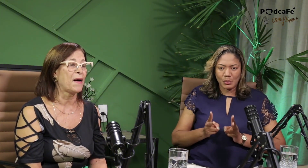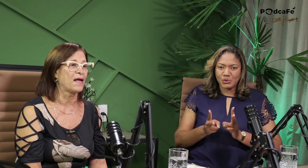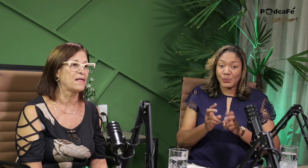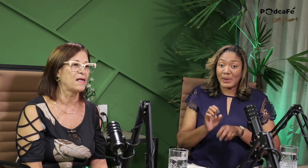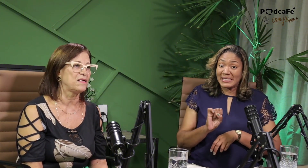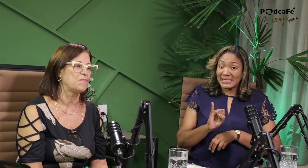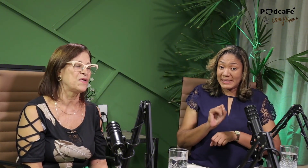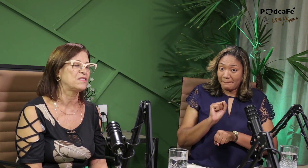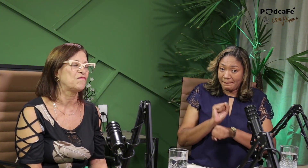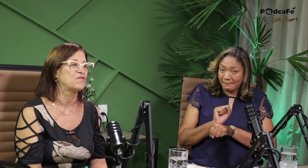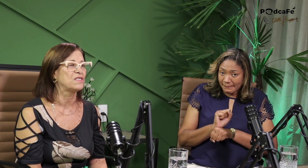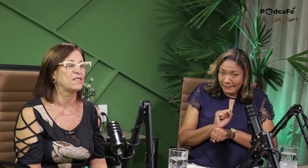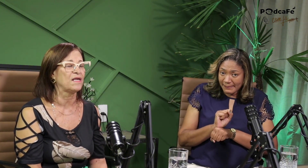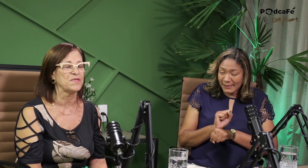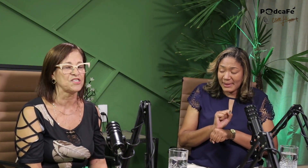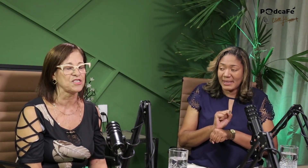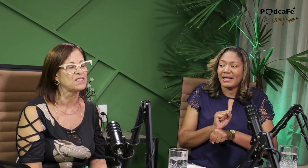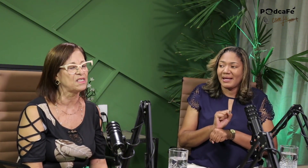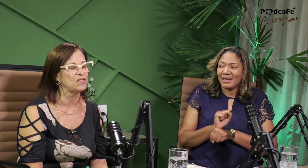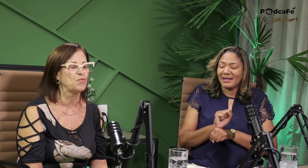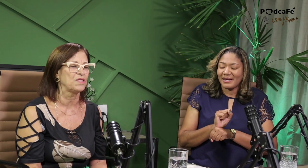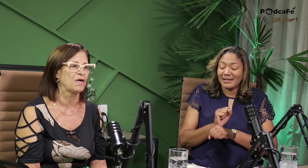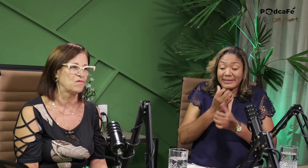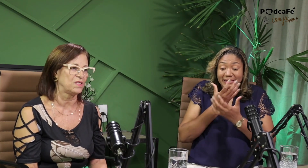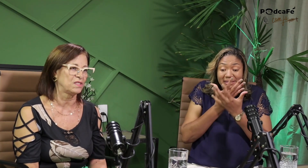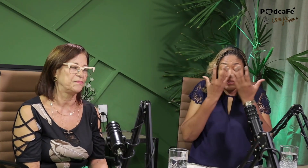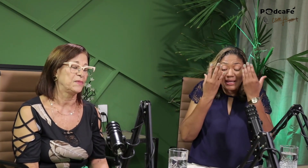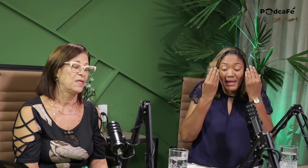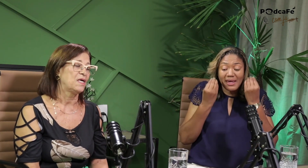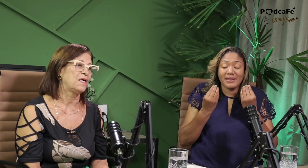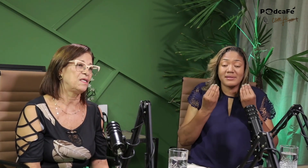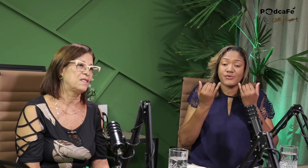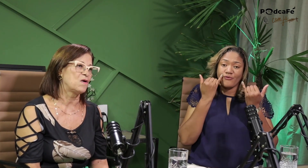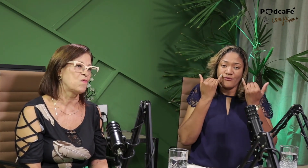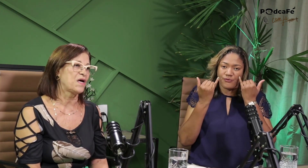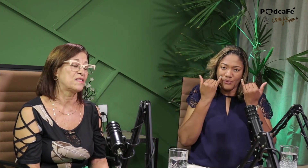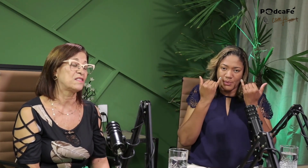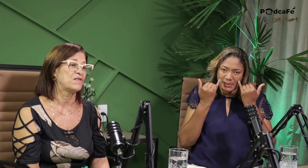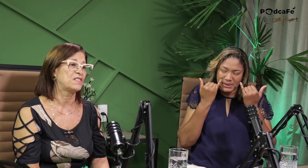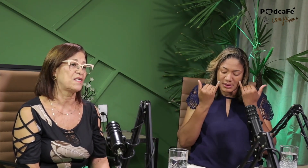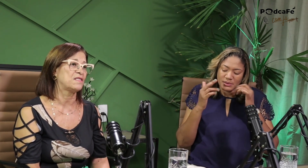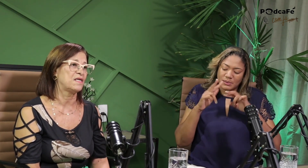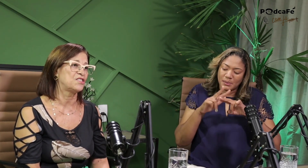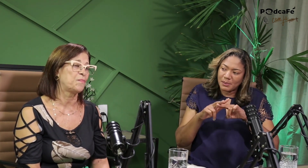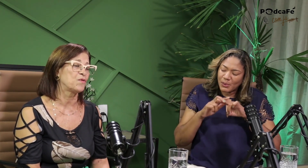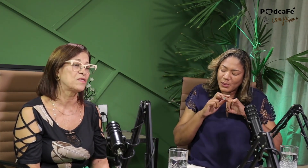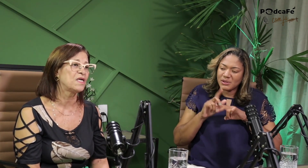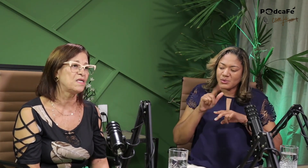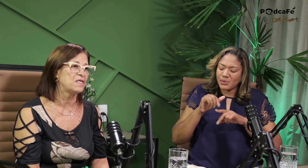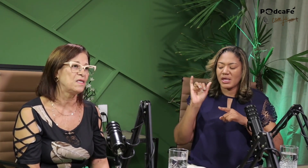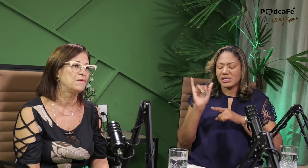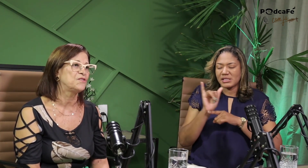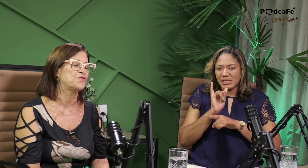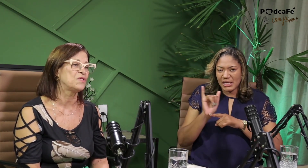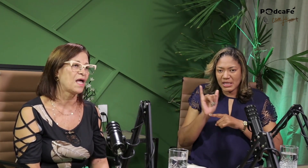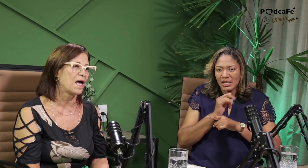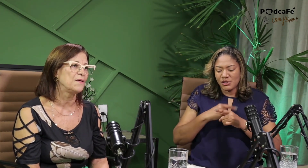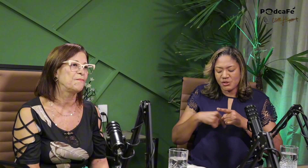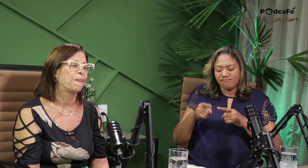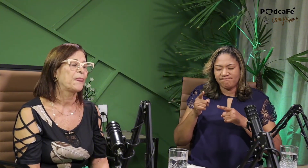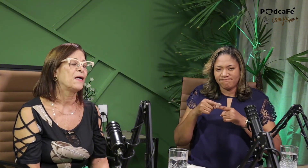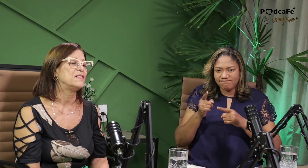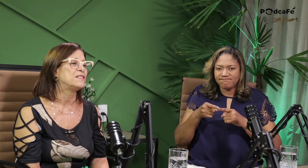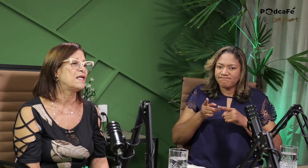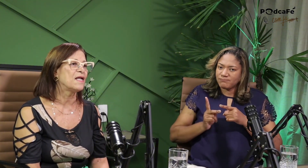você para na Libras, você termina esquecendo muita coisa. Então, essas são as estratégias. É prosseguir,